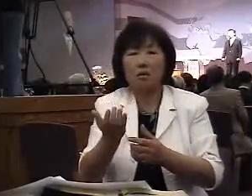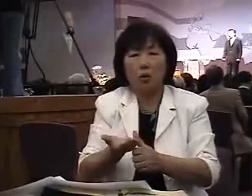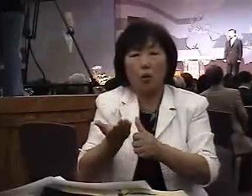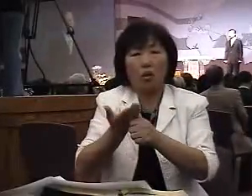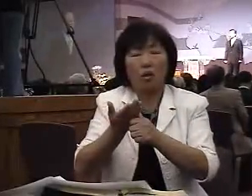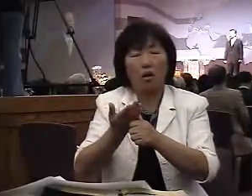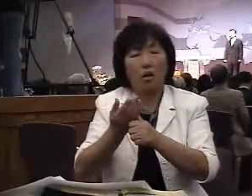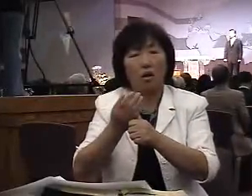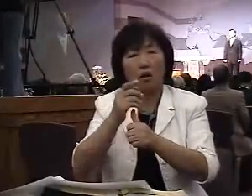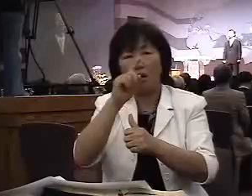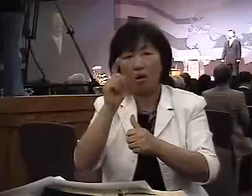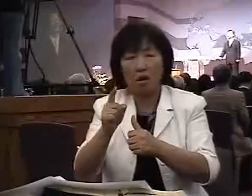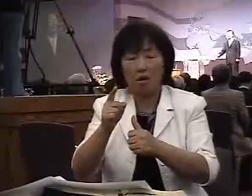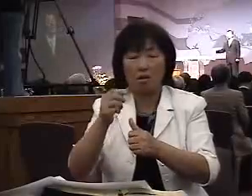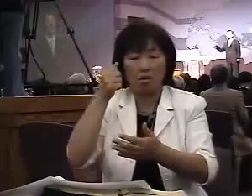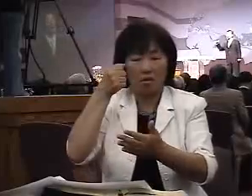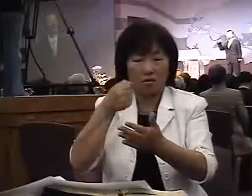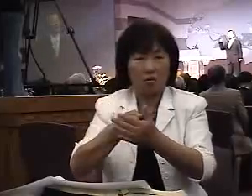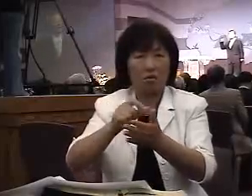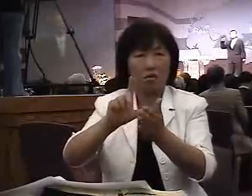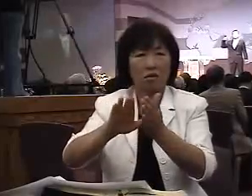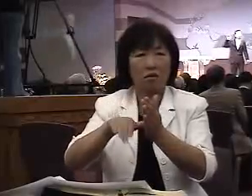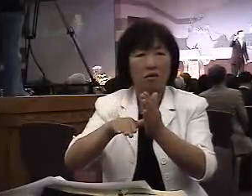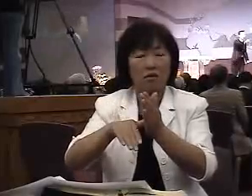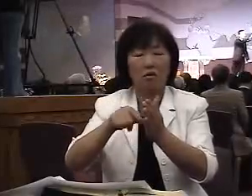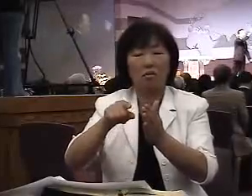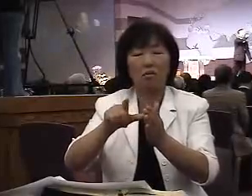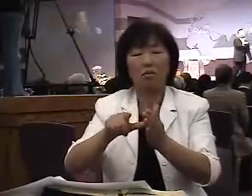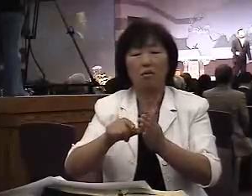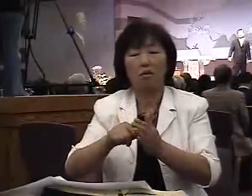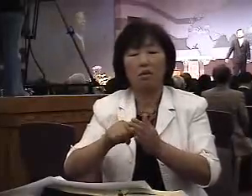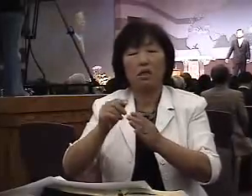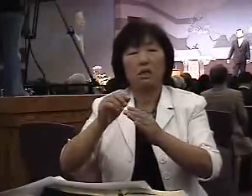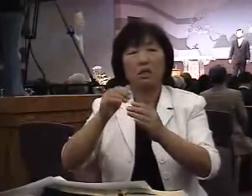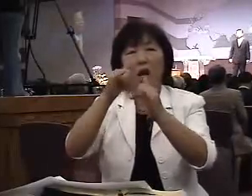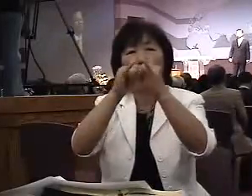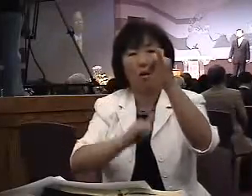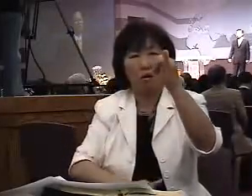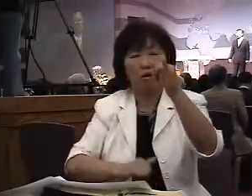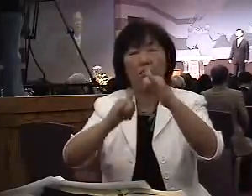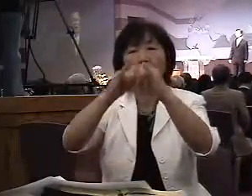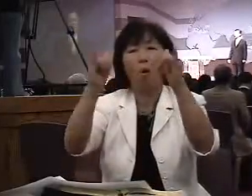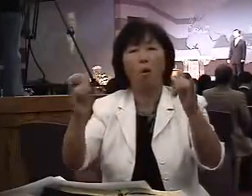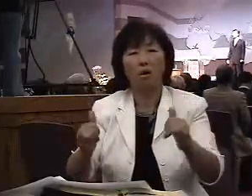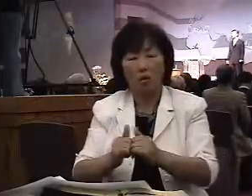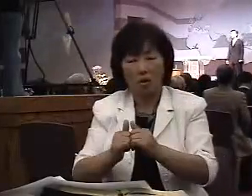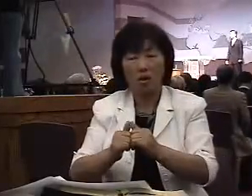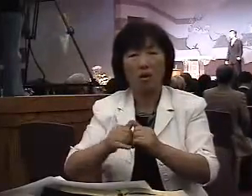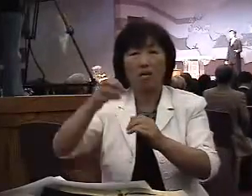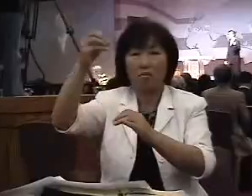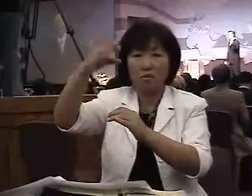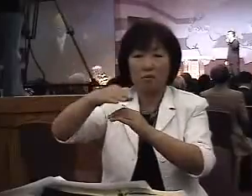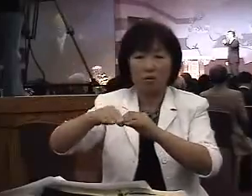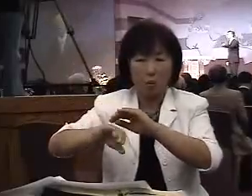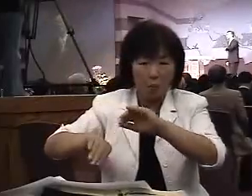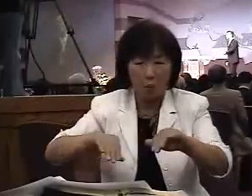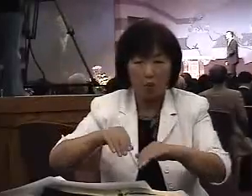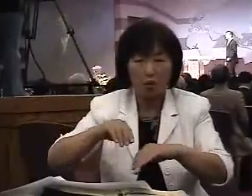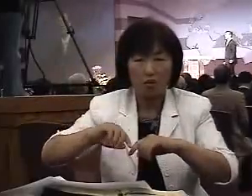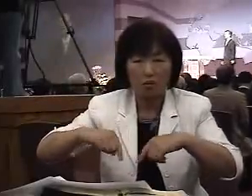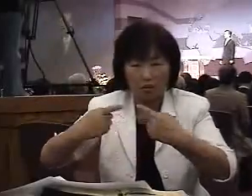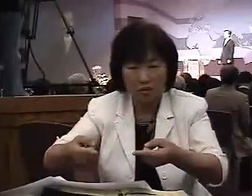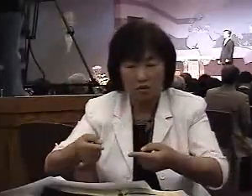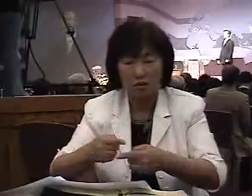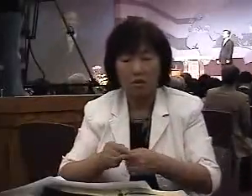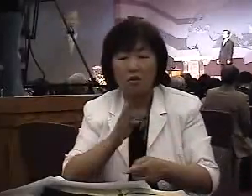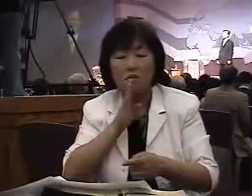키웠는가? 결정적인 순간에 사회에 주님의 빛으로 타고 들어가 주님의 나라를 위하여서 정말 make difference 할